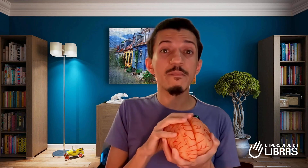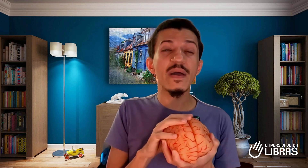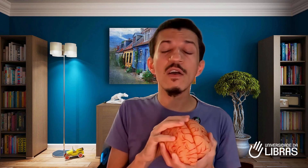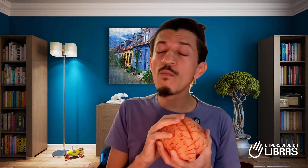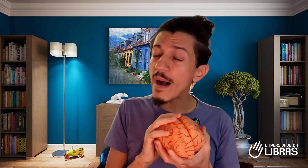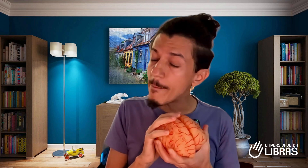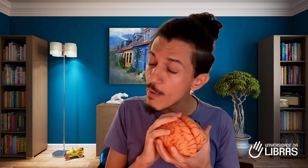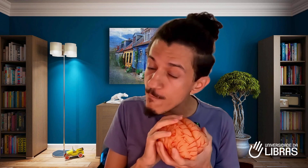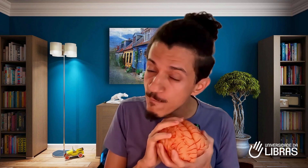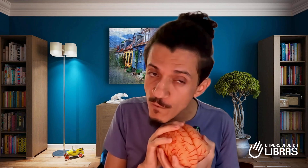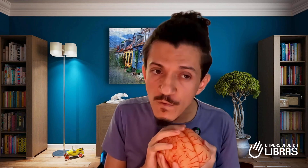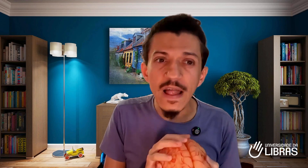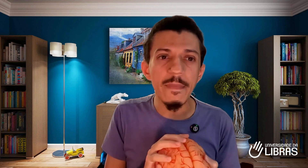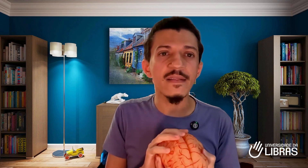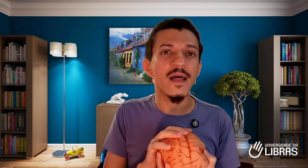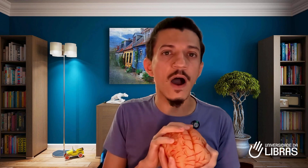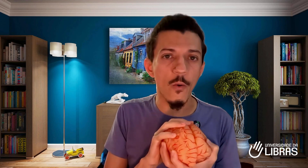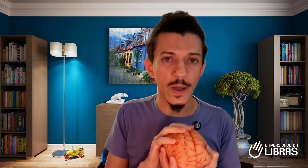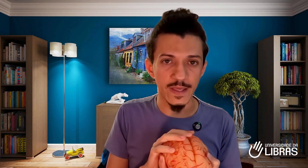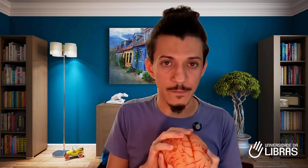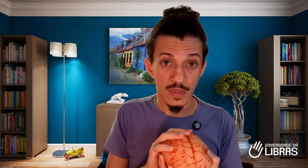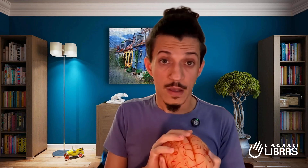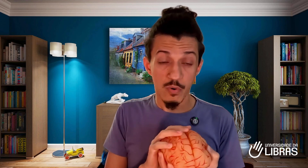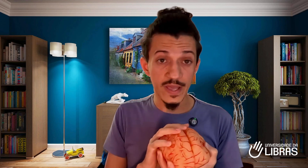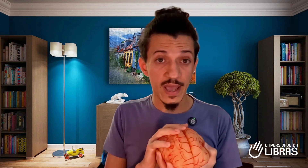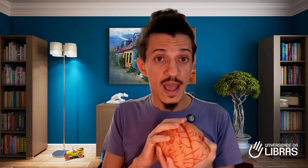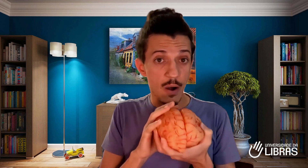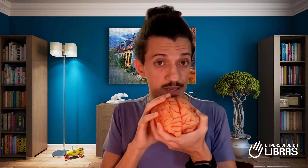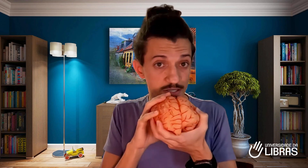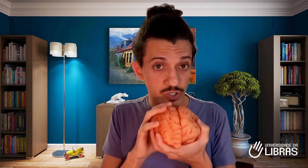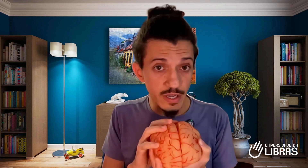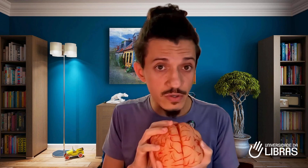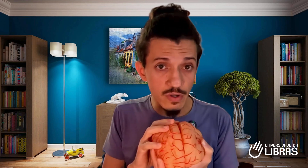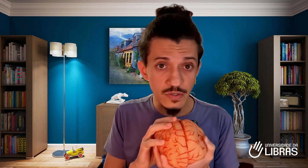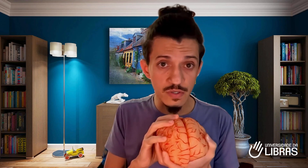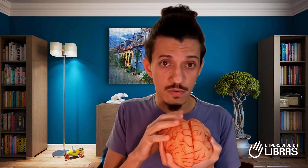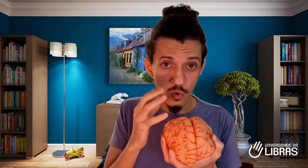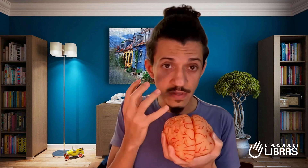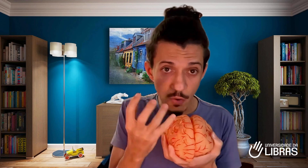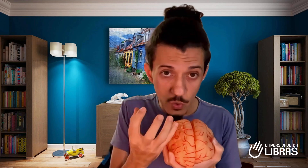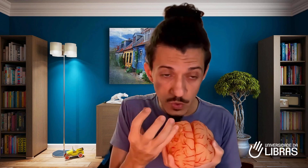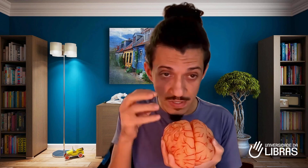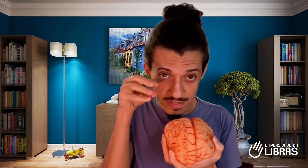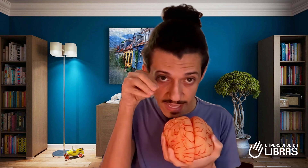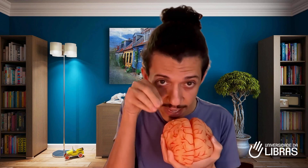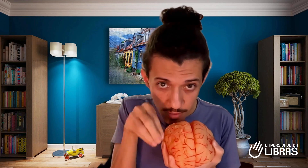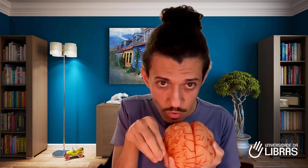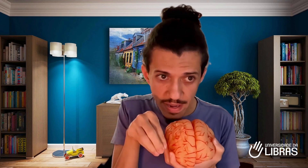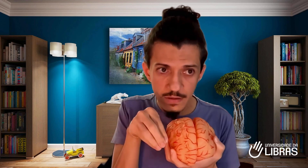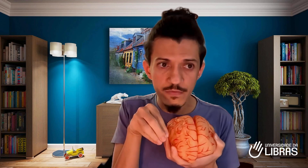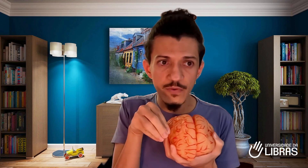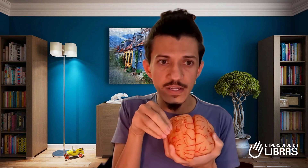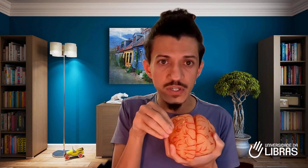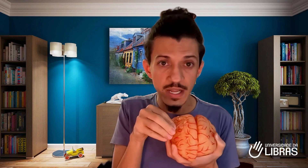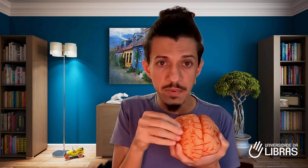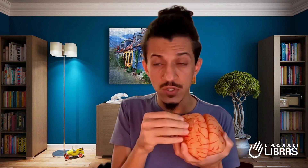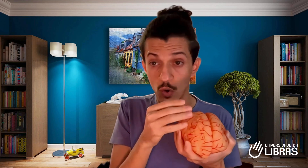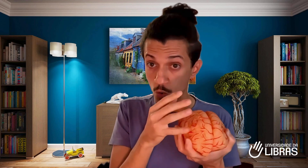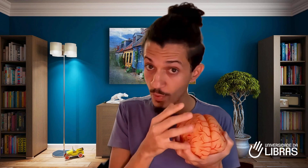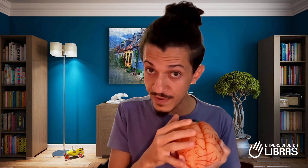um papel fundamental aqui. Porque ao assistir os nossos conteúdos dentro do método Fluente em Libras, com professores